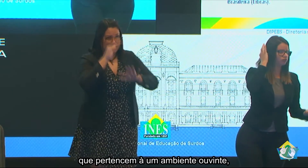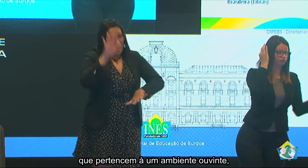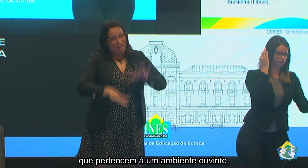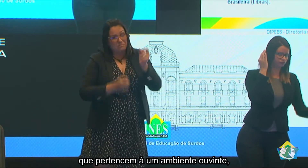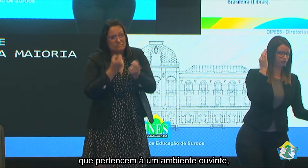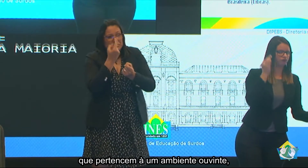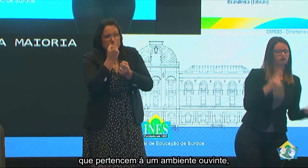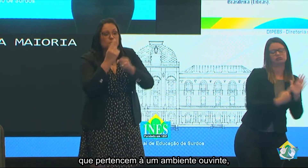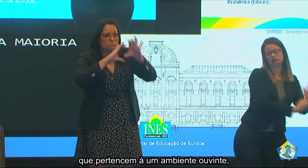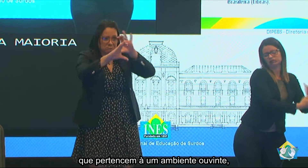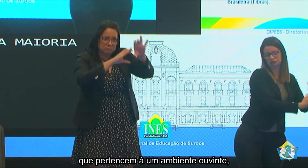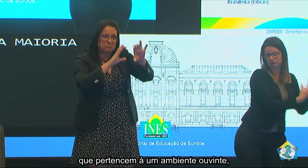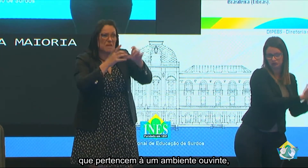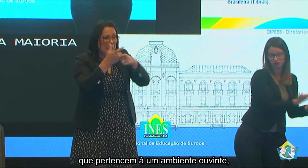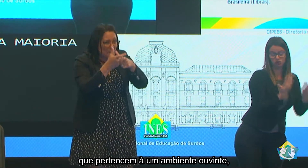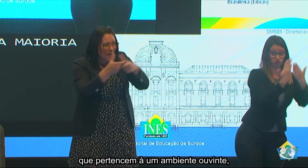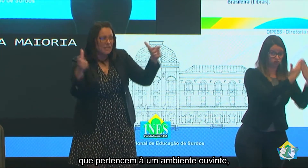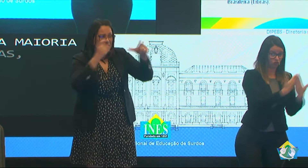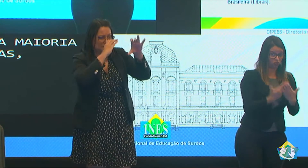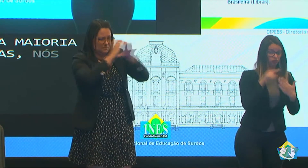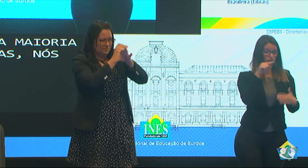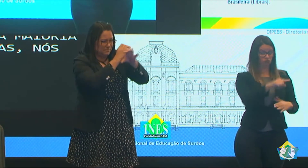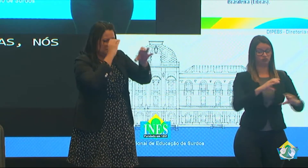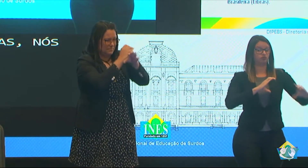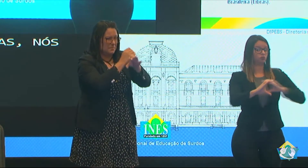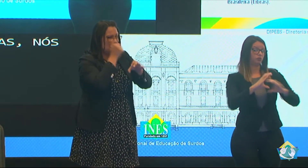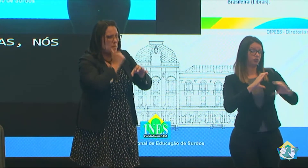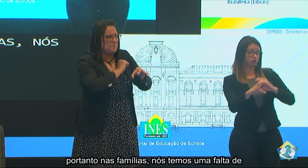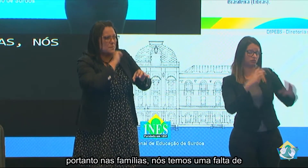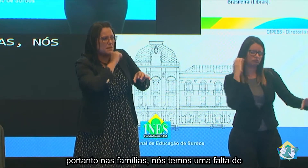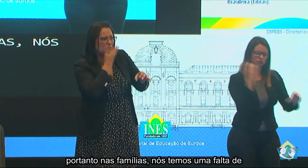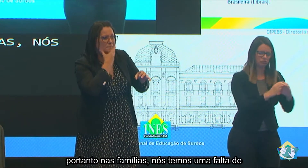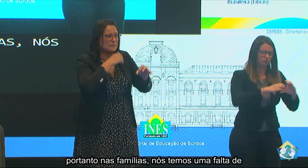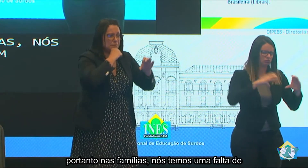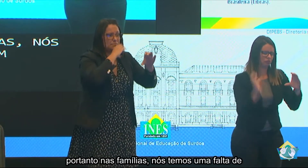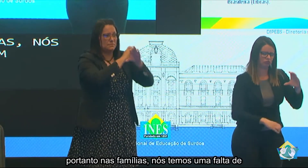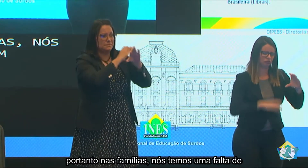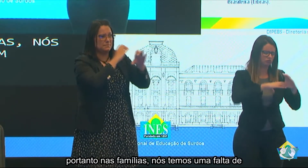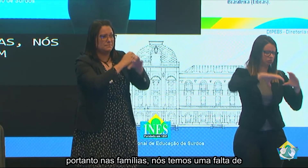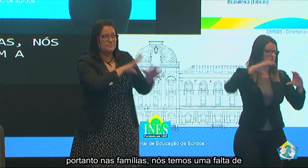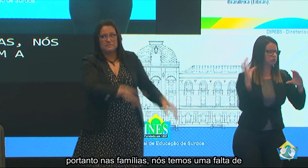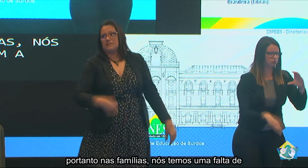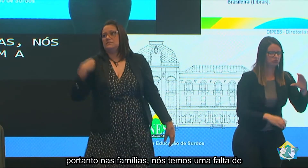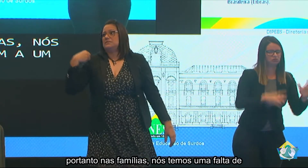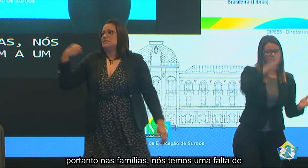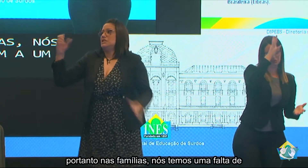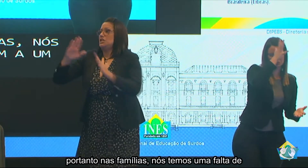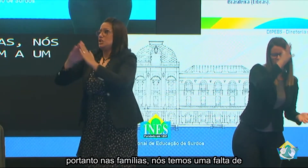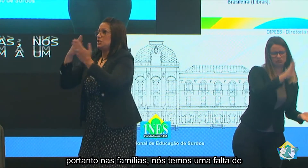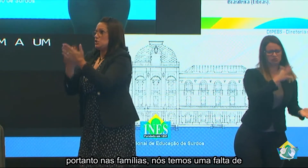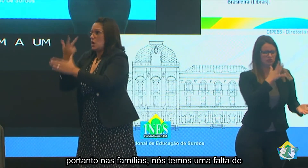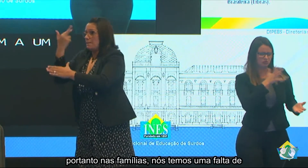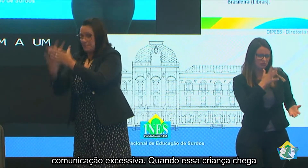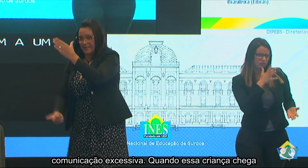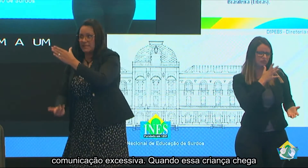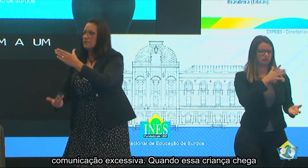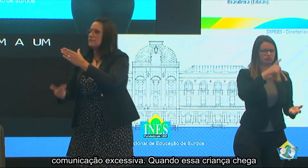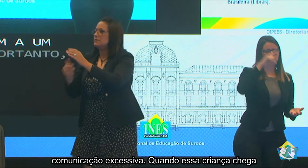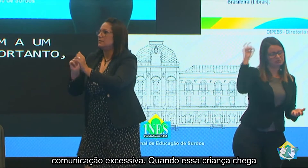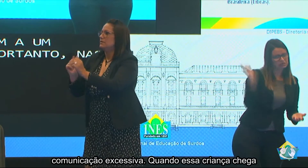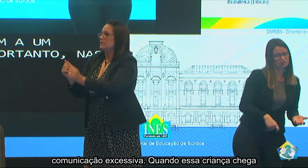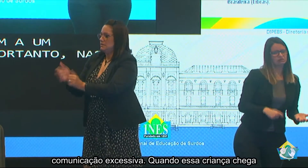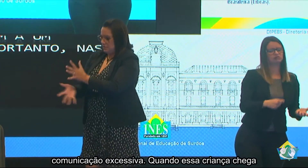pertencem a um ambiente ouvinte. E, portanto, nas famílias nós temos uma falta de